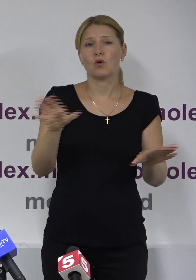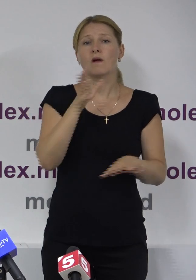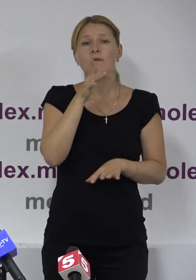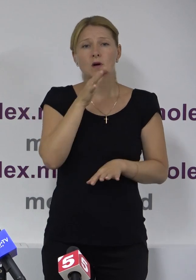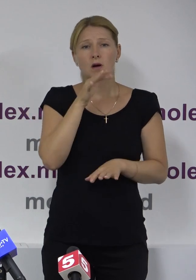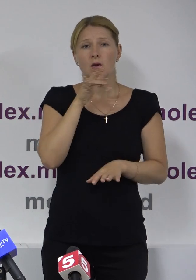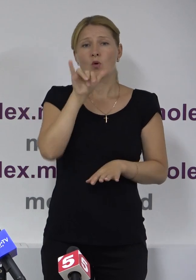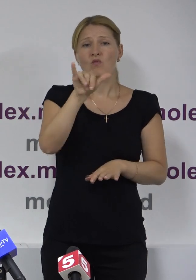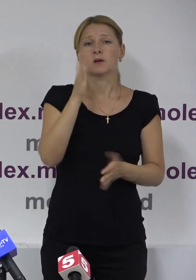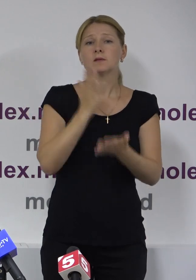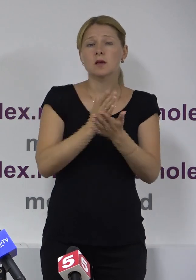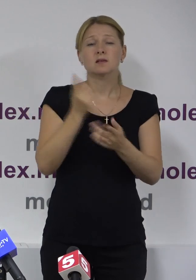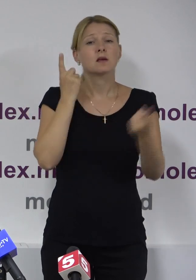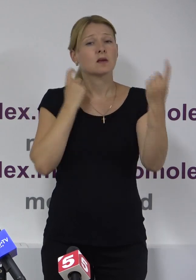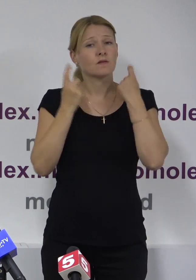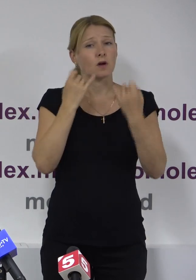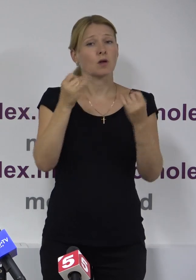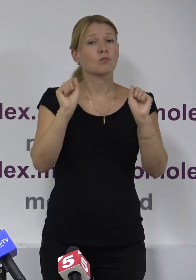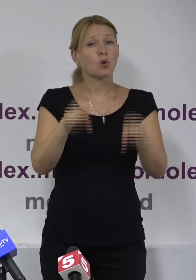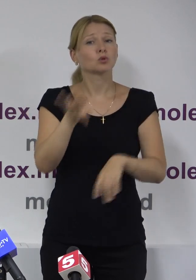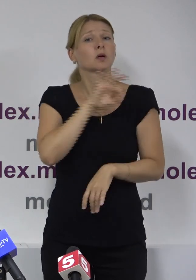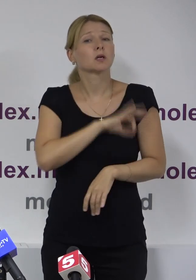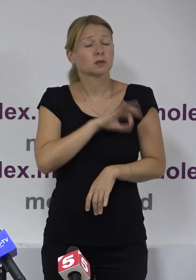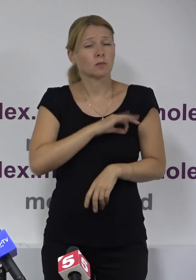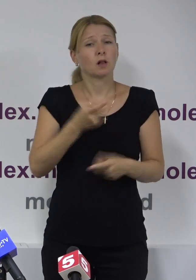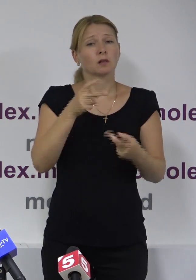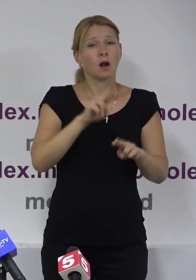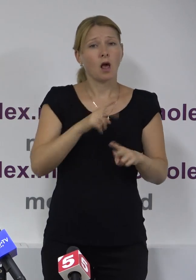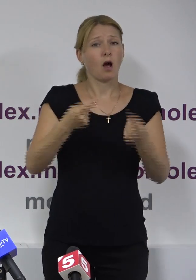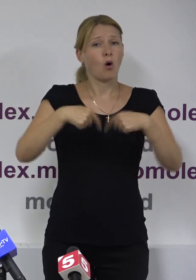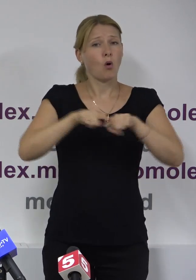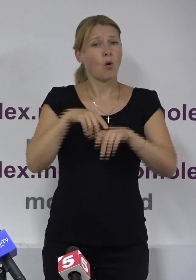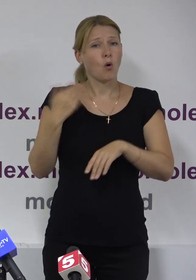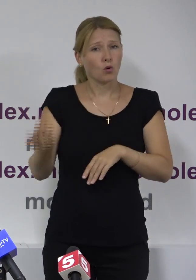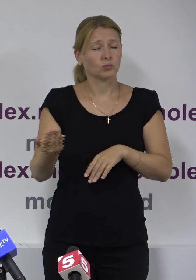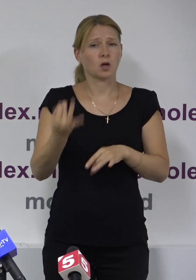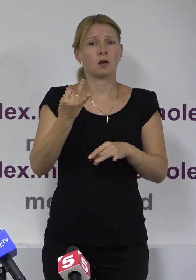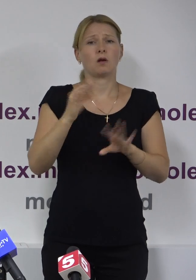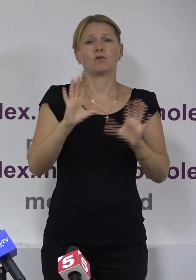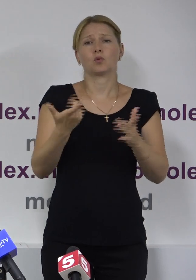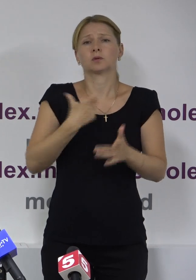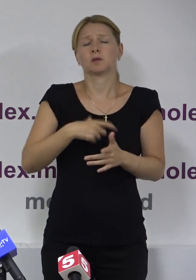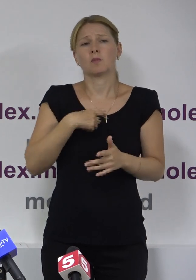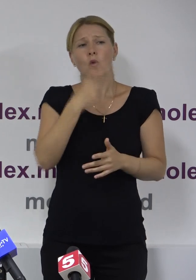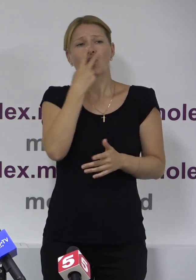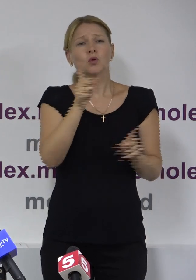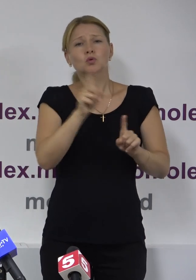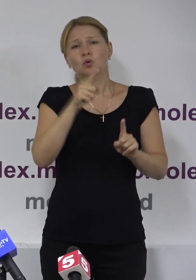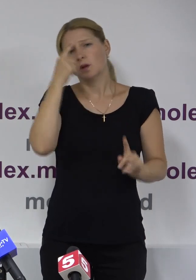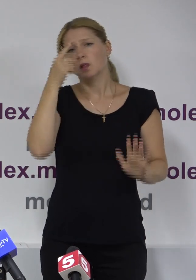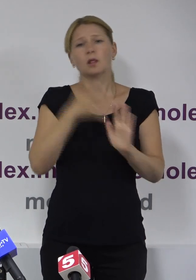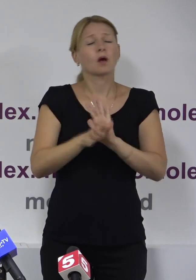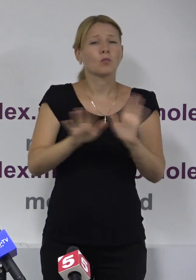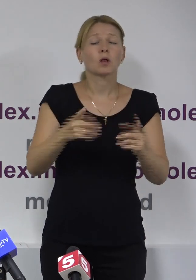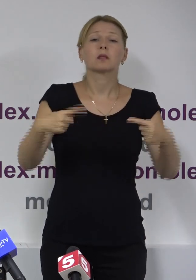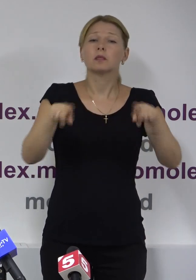care considerați că este utilă sau poate fi utilă pentru misiunea de observare sau aveți o nedumerire, inclusiv legate de rapoartele care vor